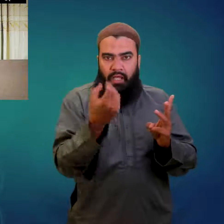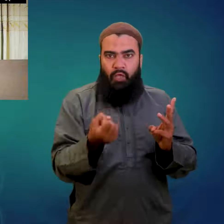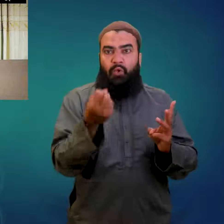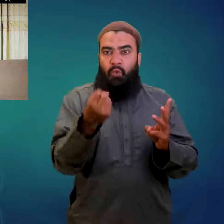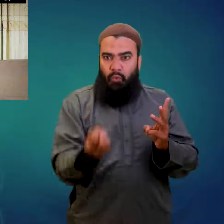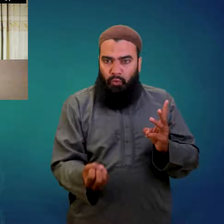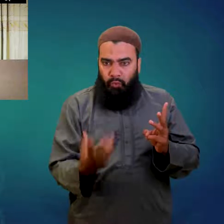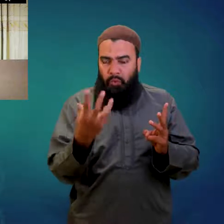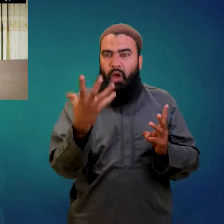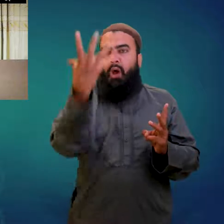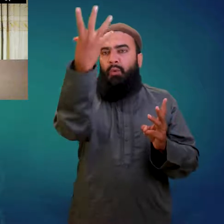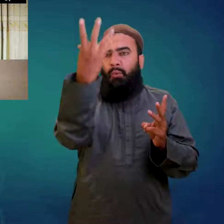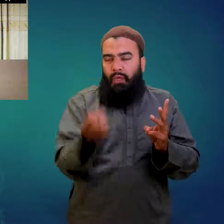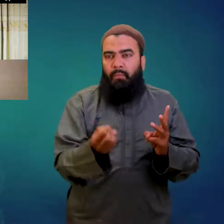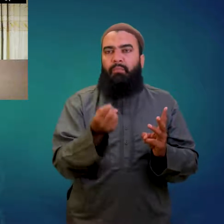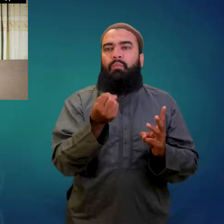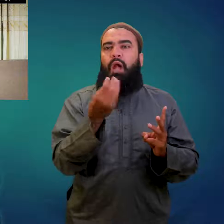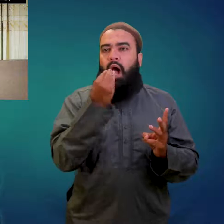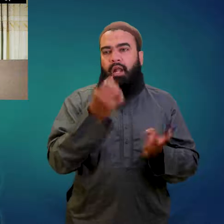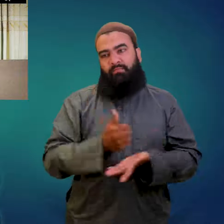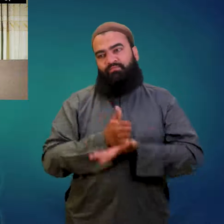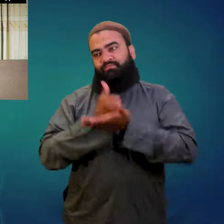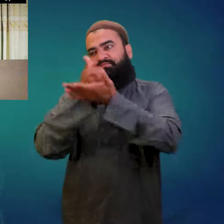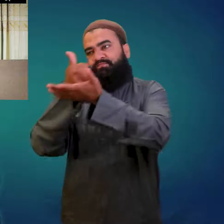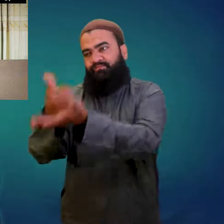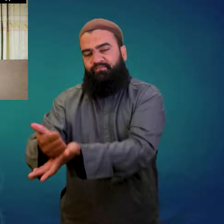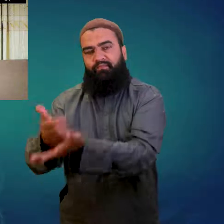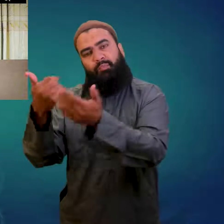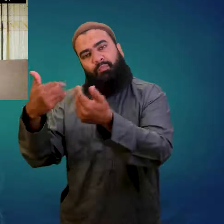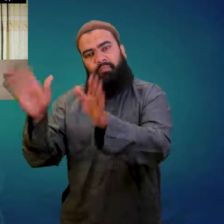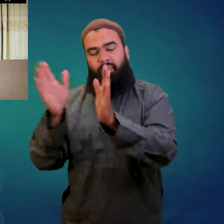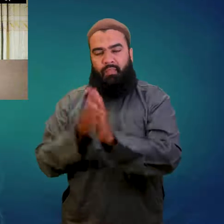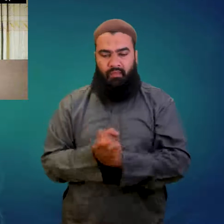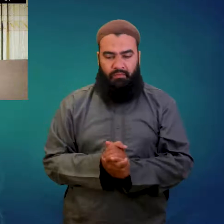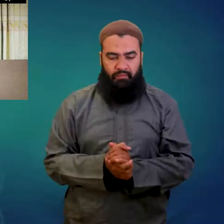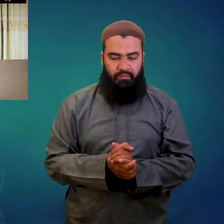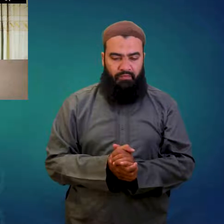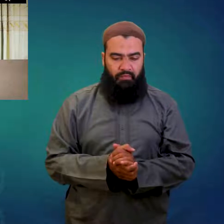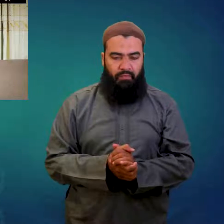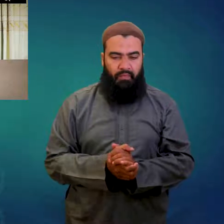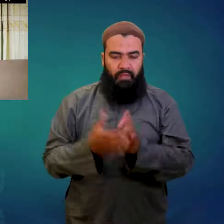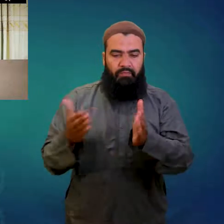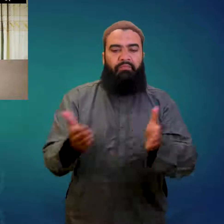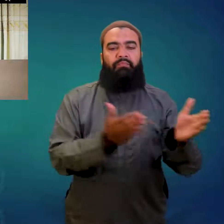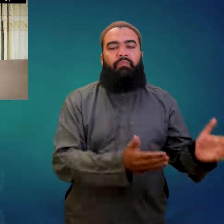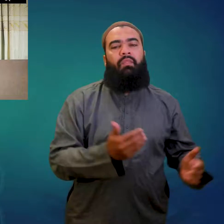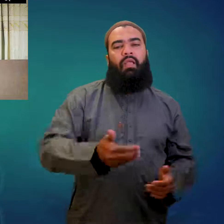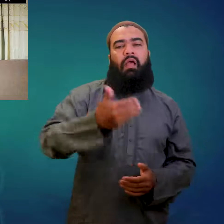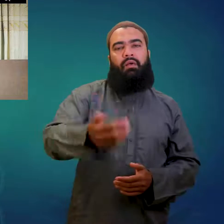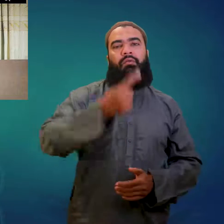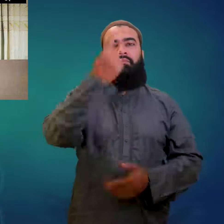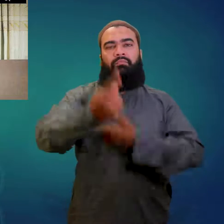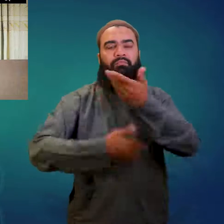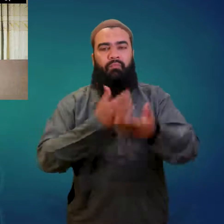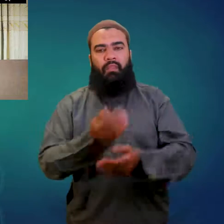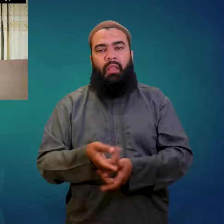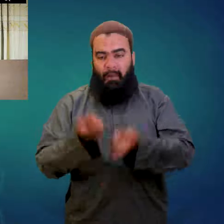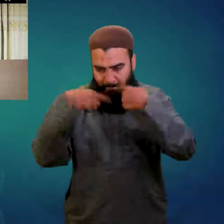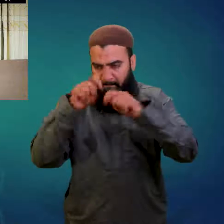رکوع نمبر 2 میں فرمایا گیا کہ باہمی سرکوشی اور مشورے سے متعلق ہدایات دی گئی